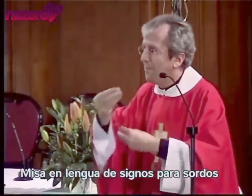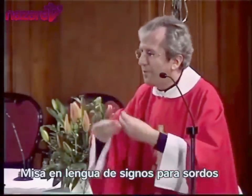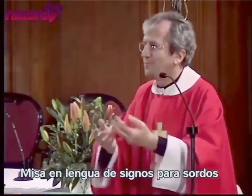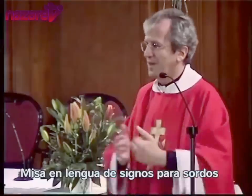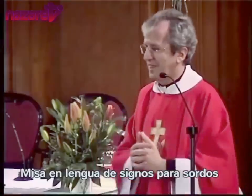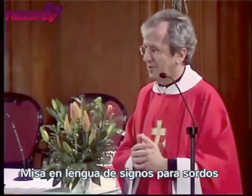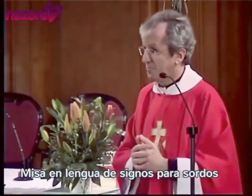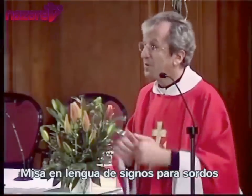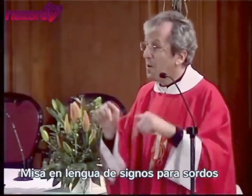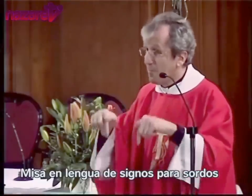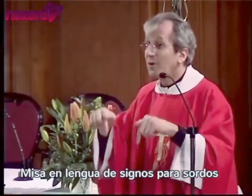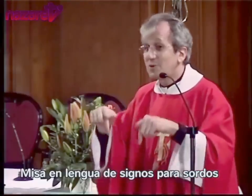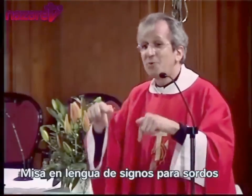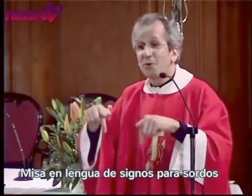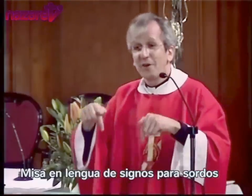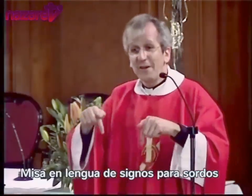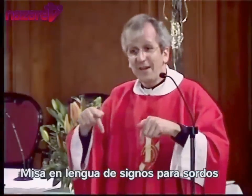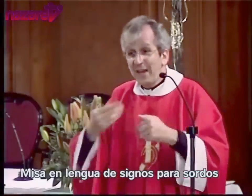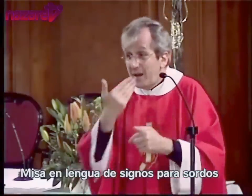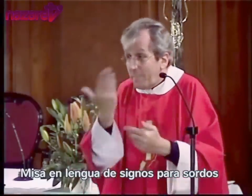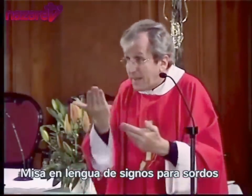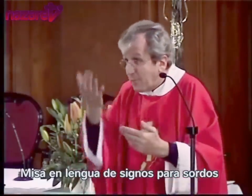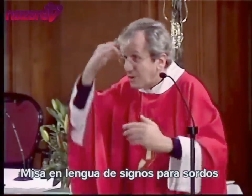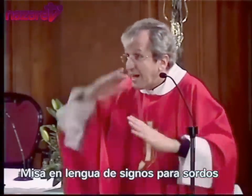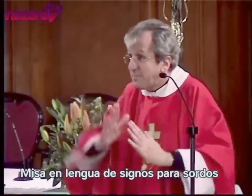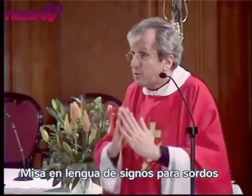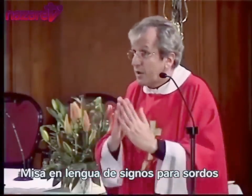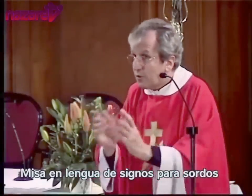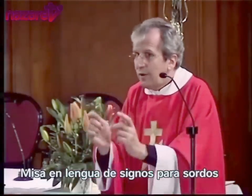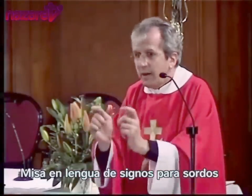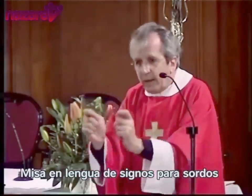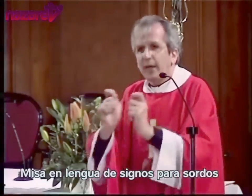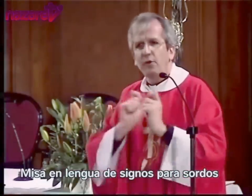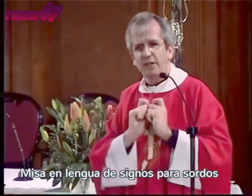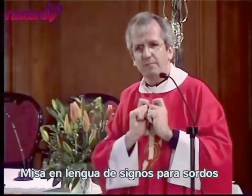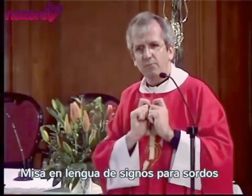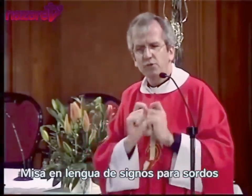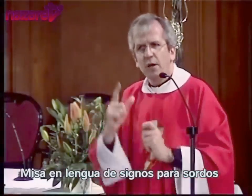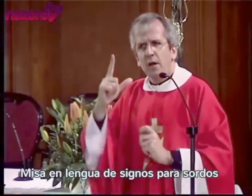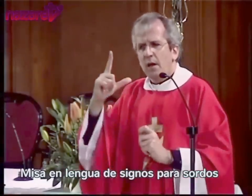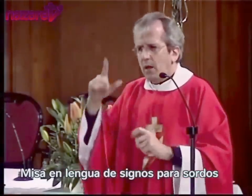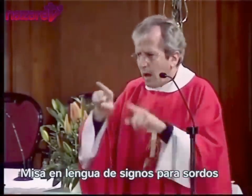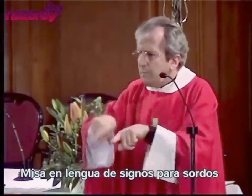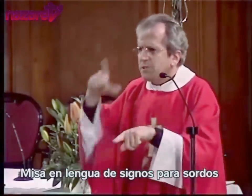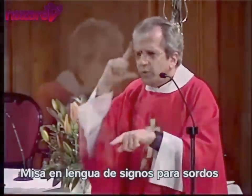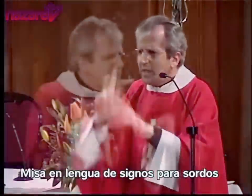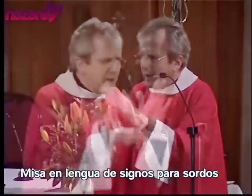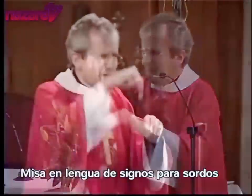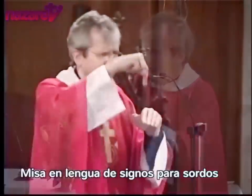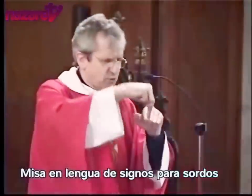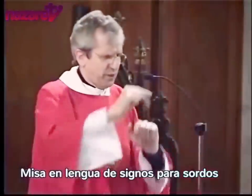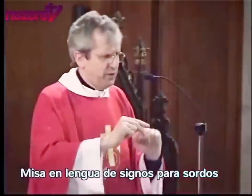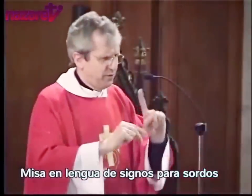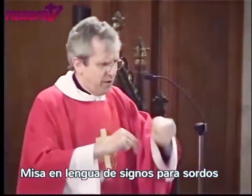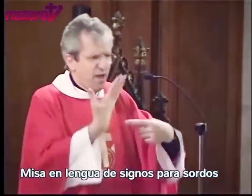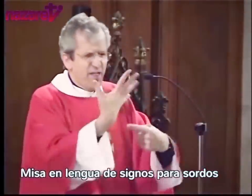Santo podemos hacerlo. Por eso es bueno que hoy le pidamos al Espíritu Santo que lo recibamos. El mismo día de